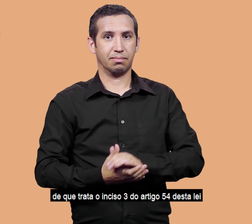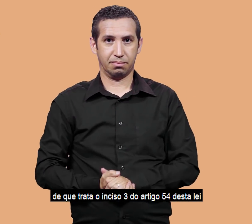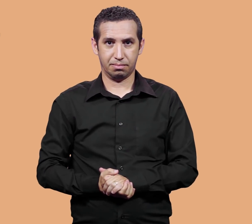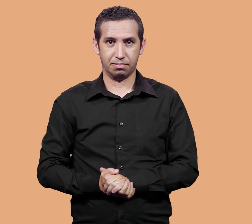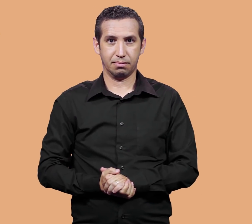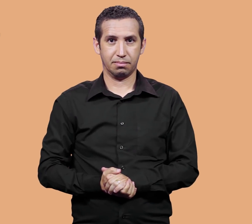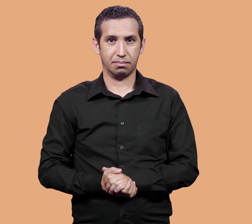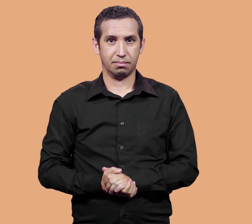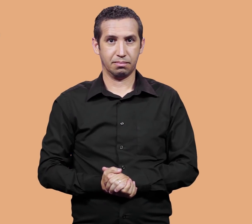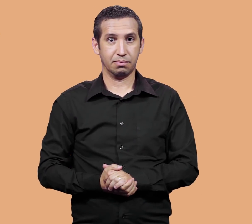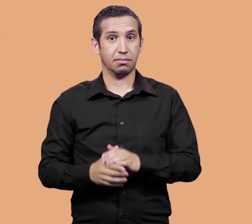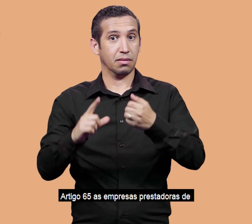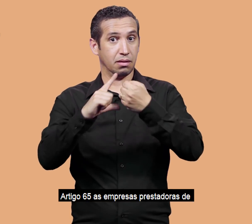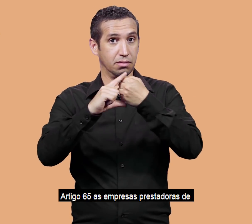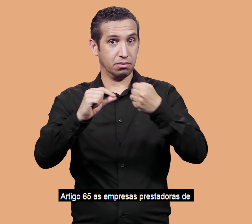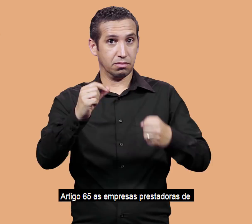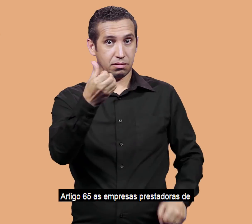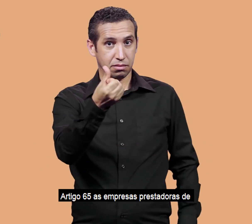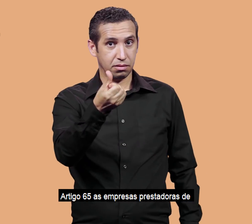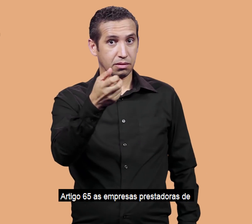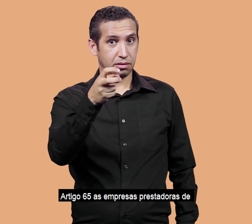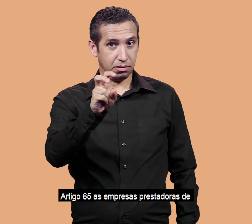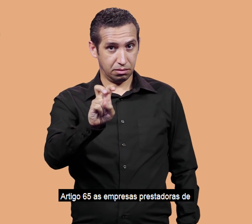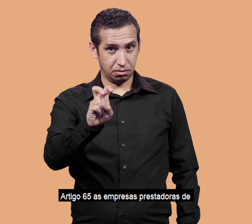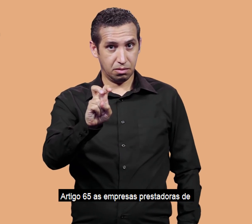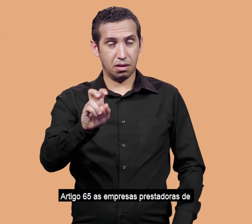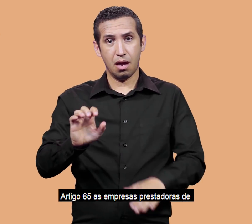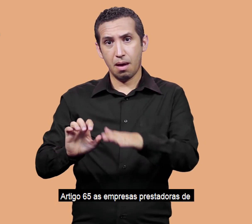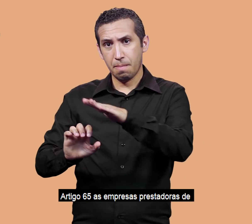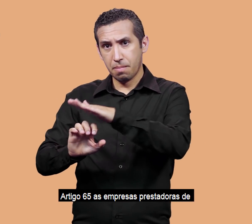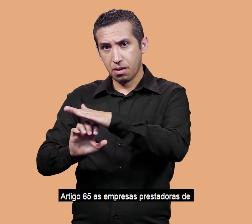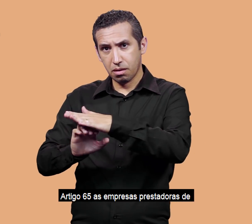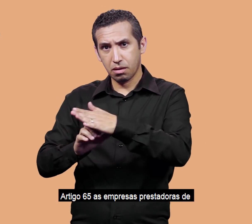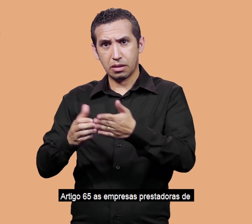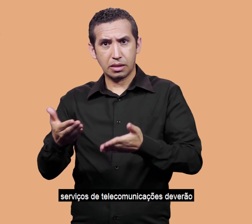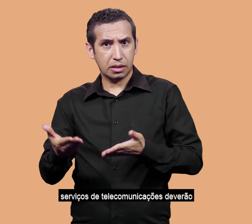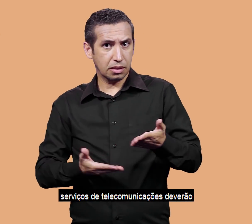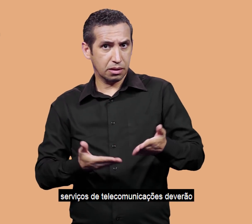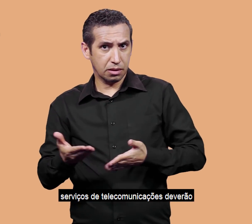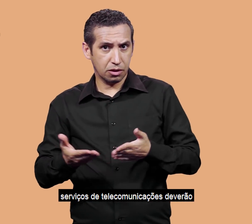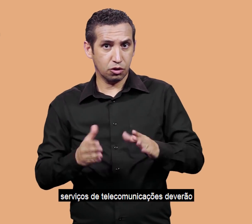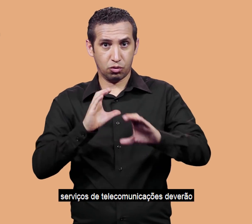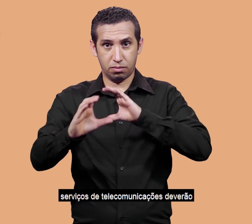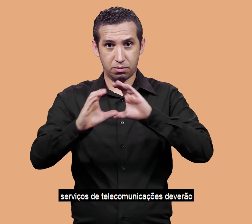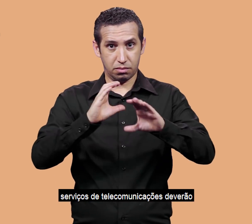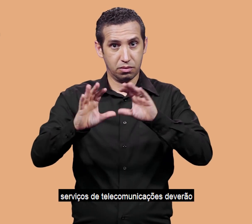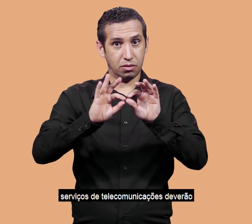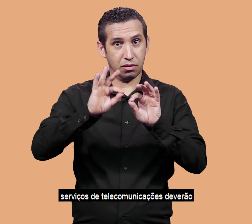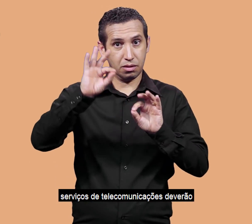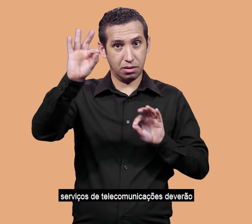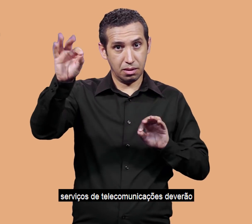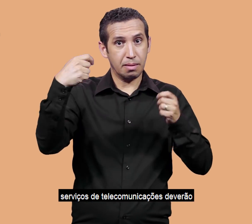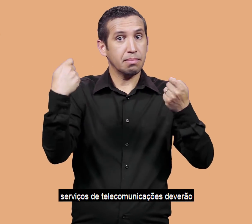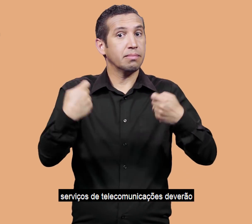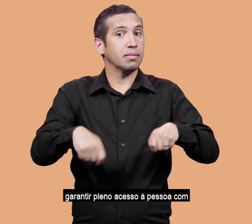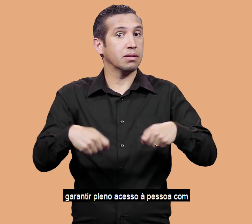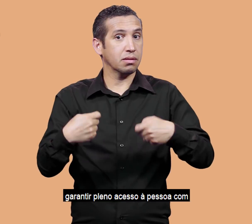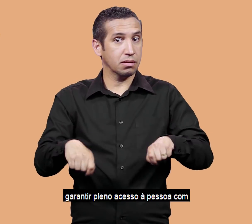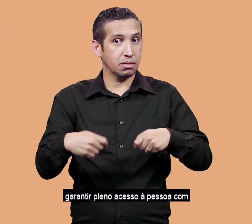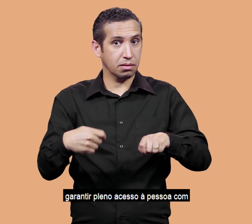o artigo 65 as empresas prestadoras de serviços de telecomunicações deverão garantir pleno acesso